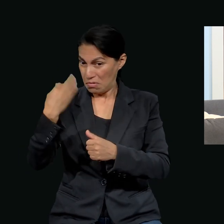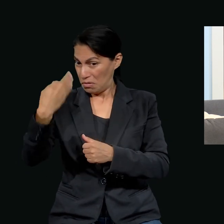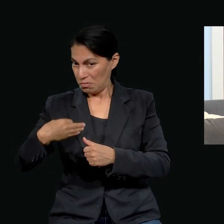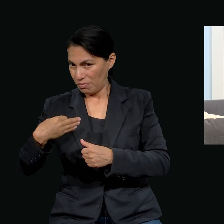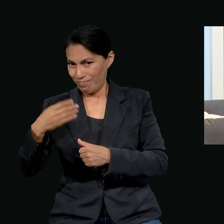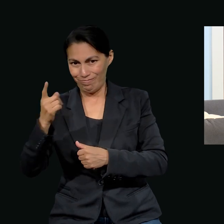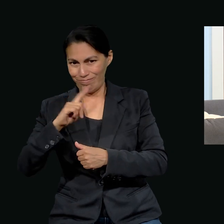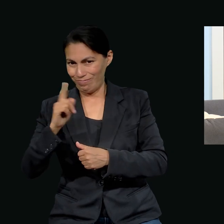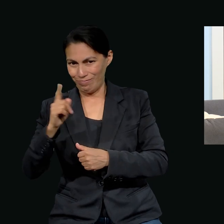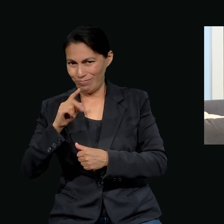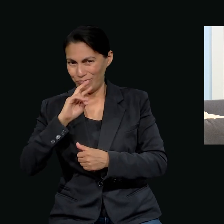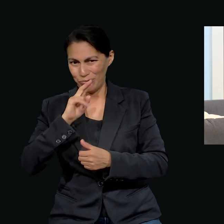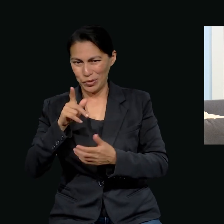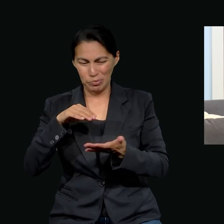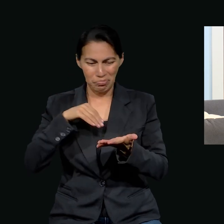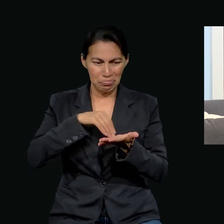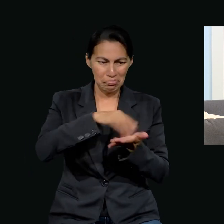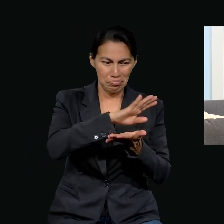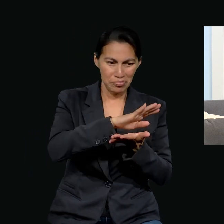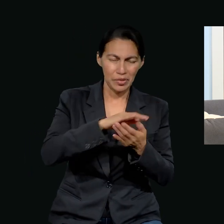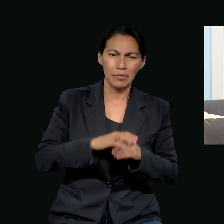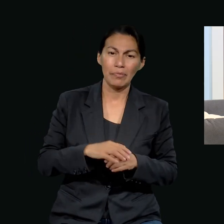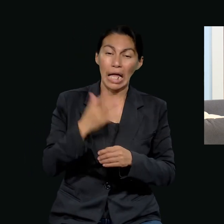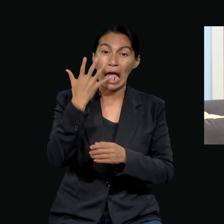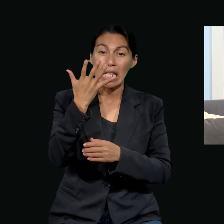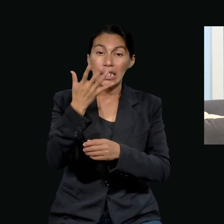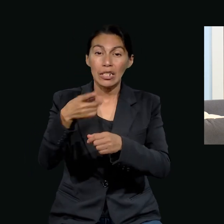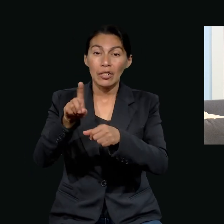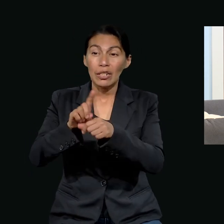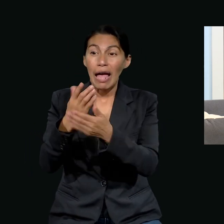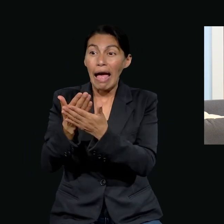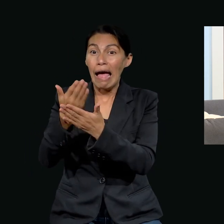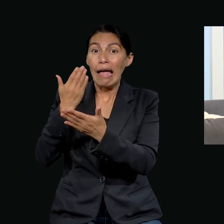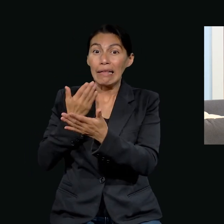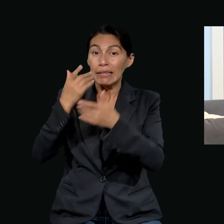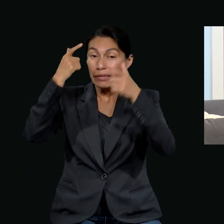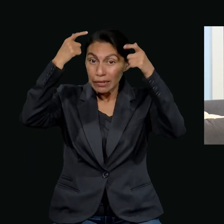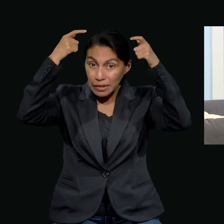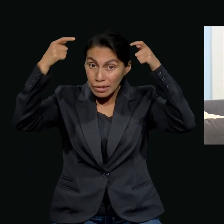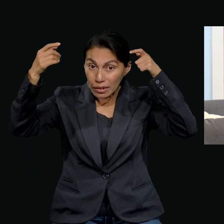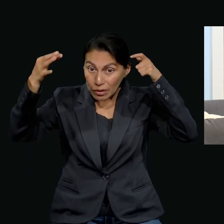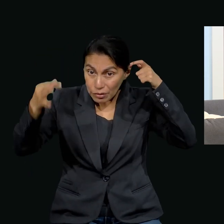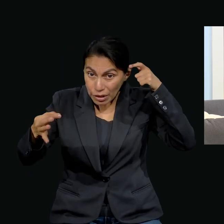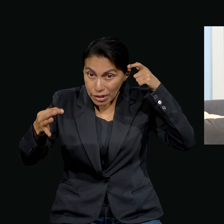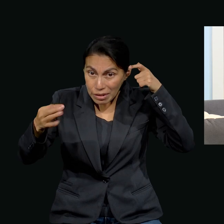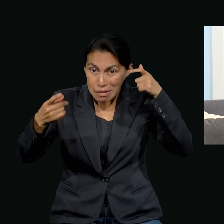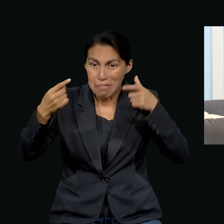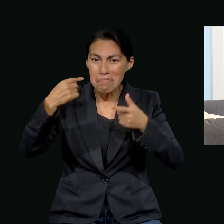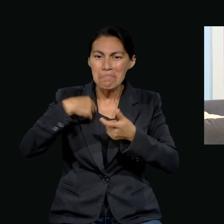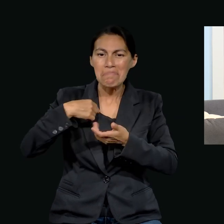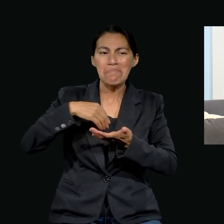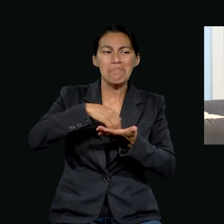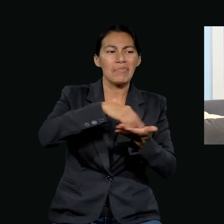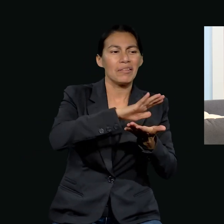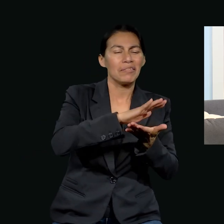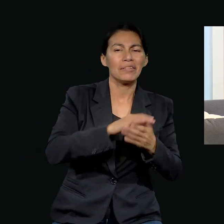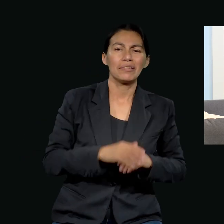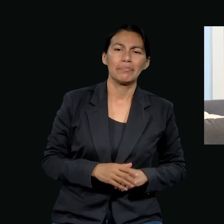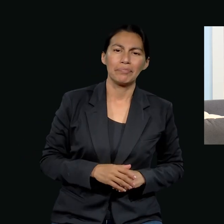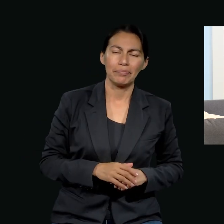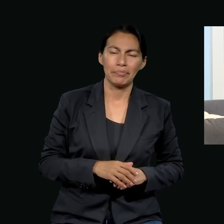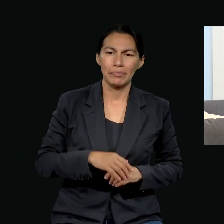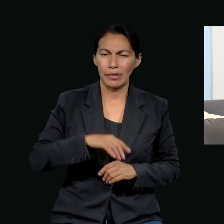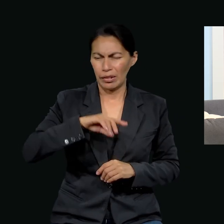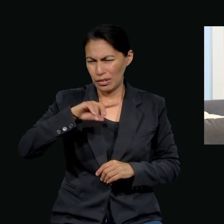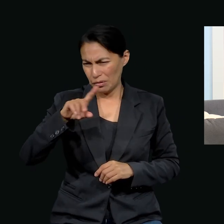Y bueno, faltando solamente cinco días para la graduación, así me fui para la calle. Después